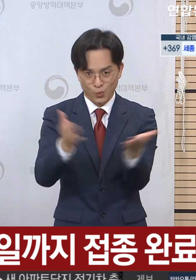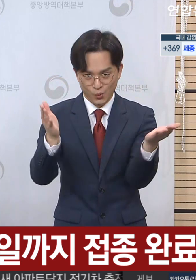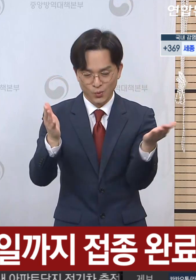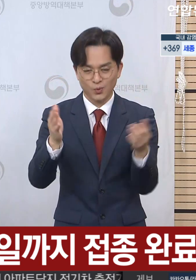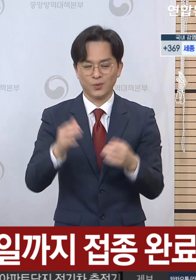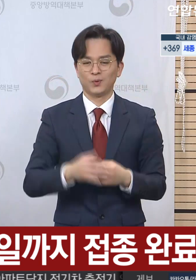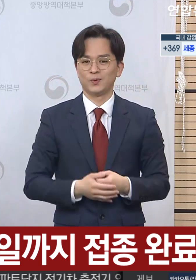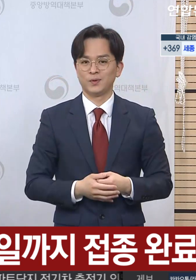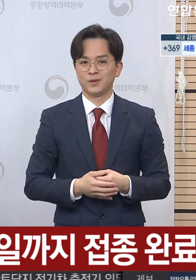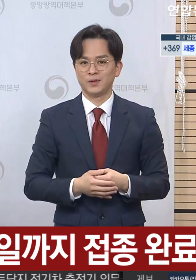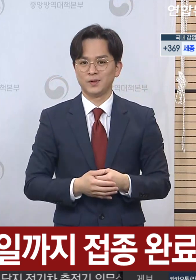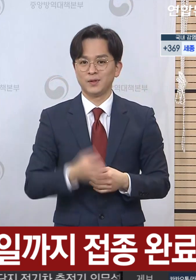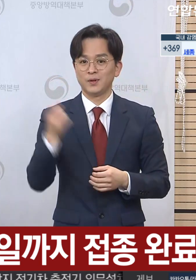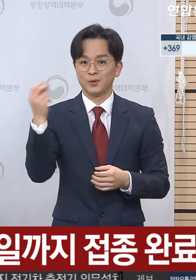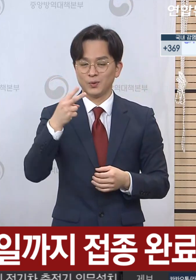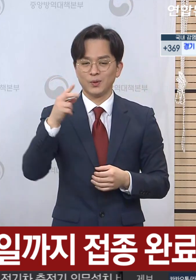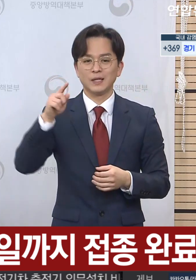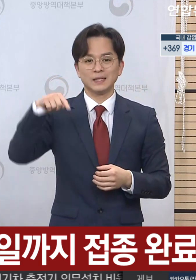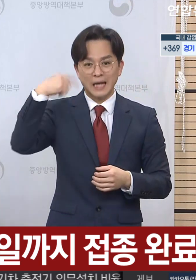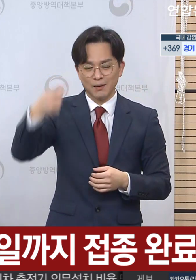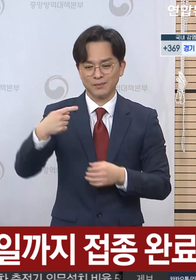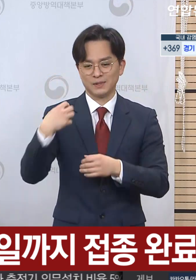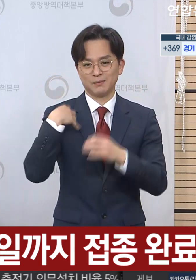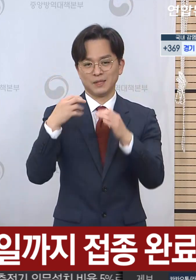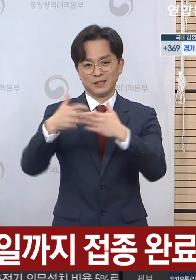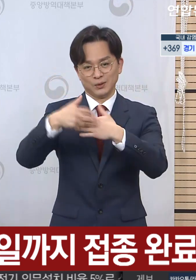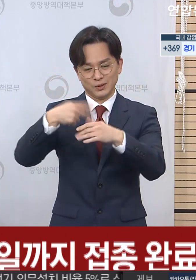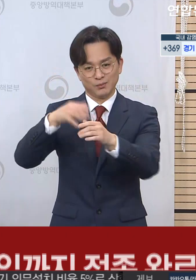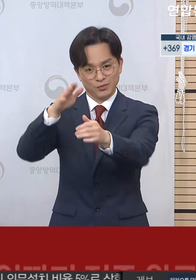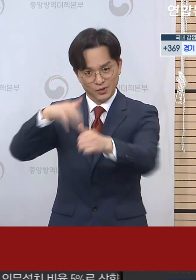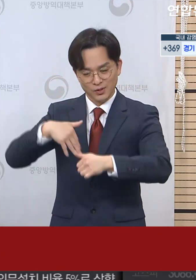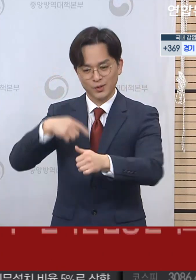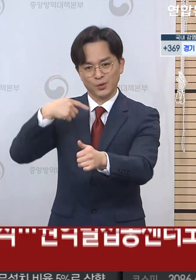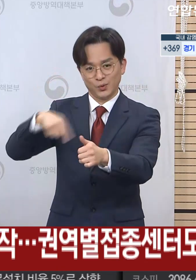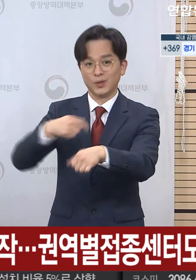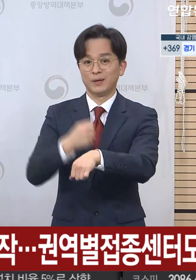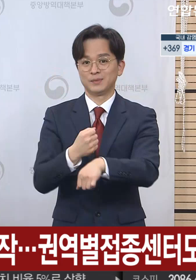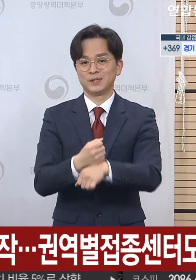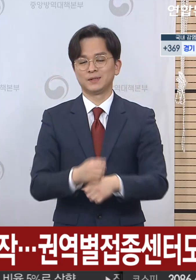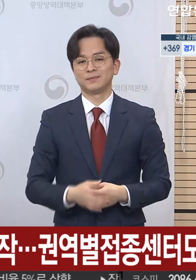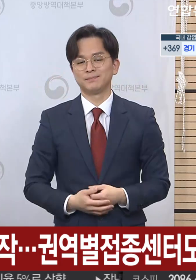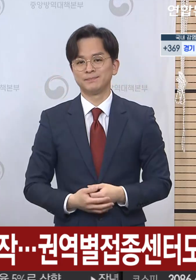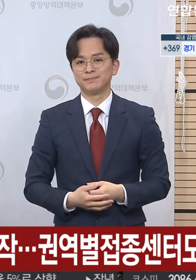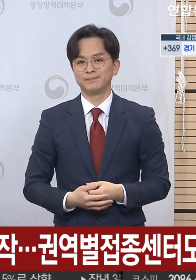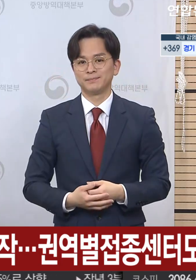접종 의료기관의 의료진 등에 대한 참관 교육도 병행됩니다.